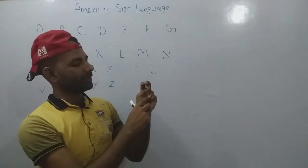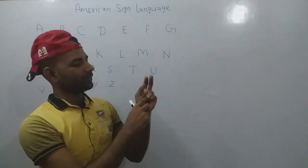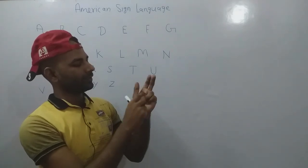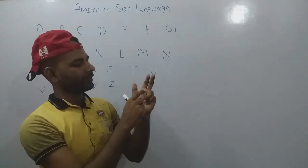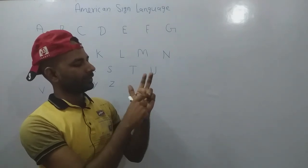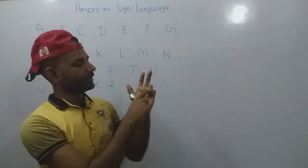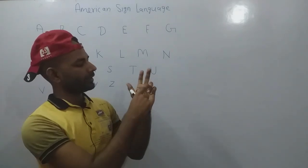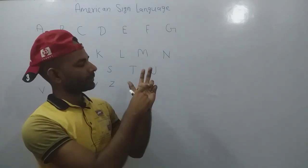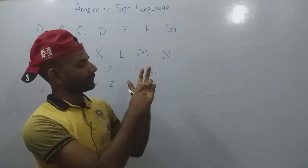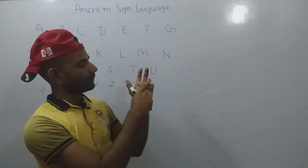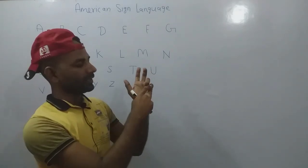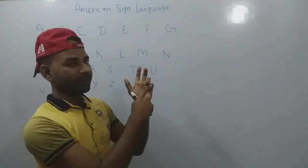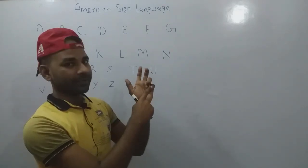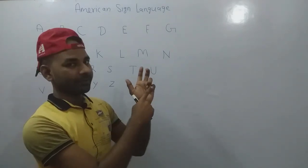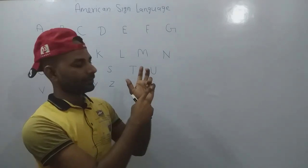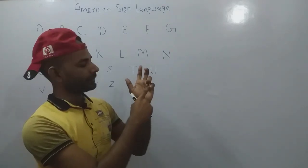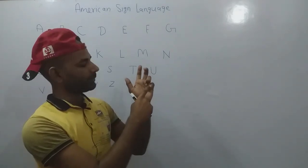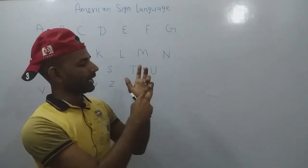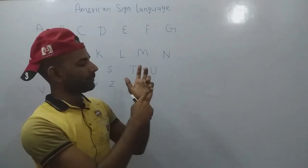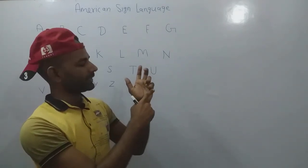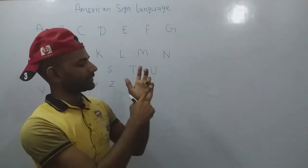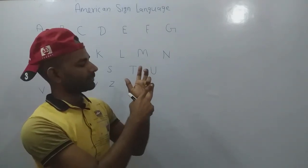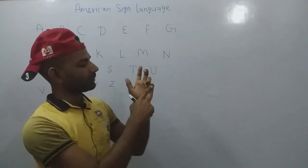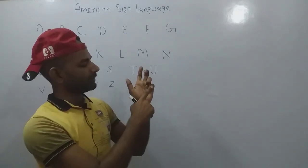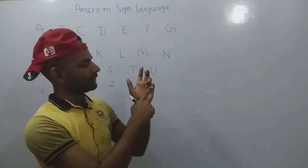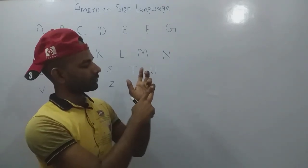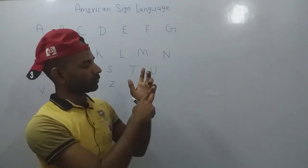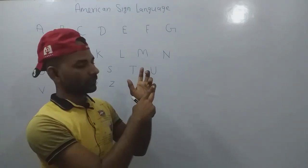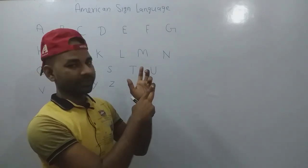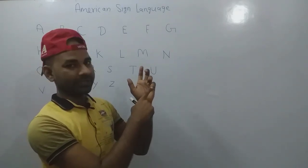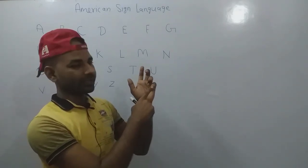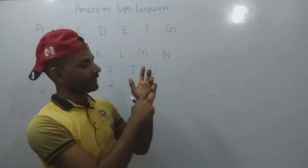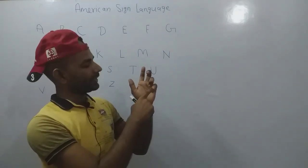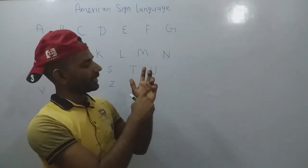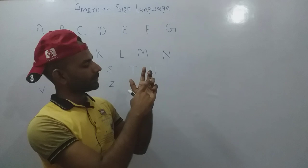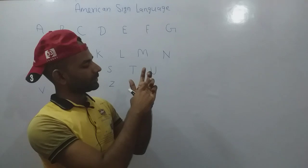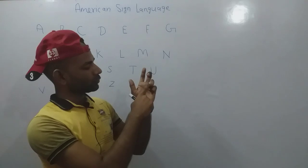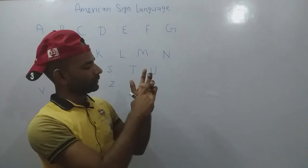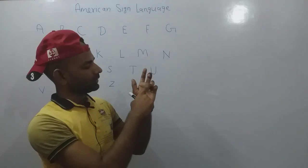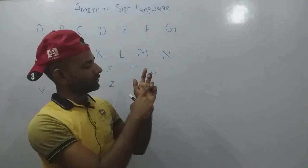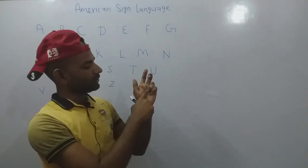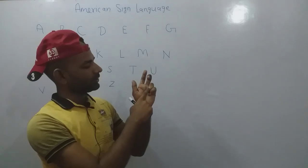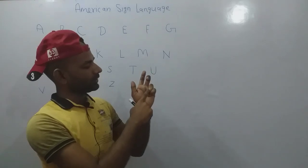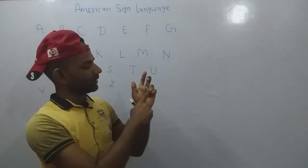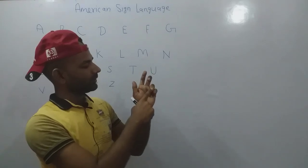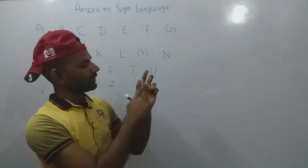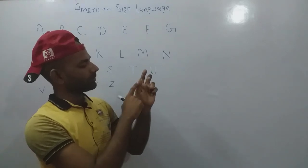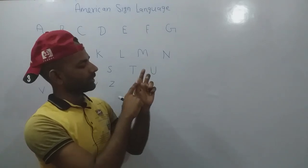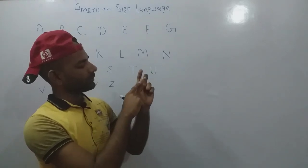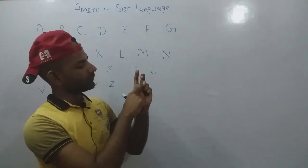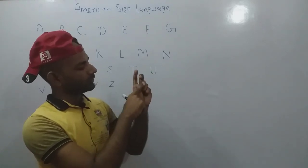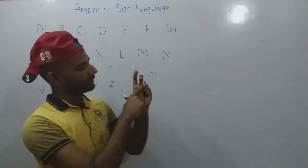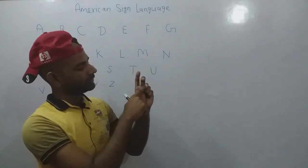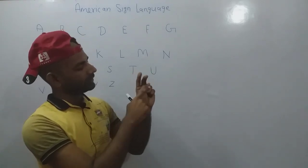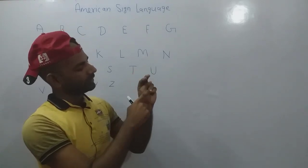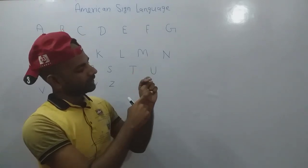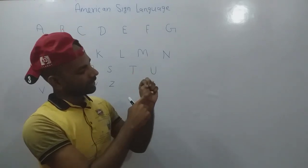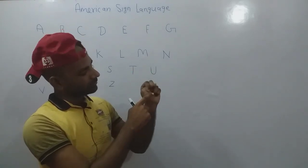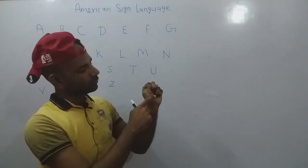अब आपकी पहली बार जब M बनाते समय आपने इसको केवल किया था, अब की बार इसको भी कर लीजिए नीचे यहाँ पे। अब अंगूठा रख लीजिए, अब इसके ऊपर